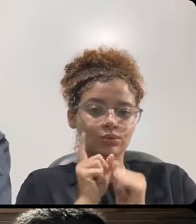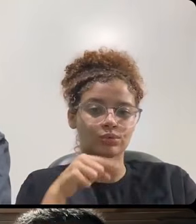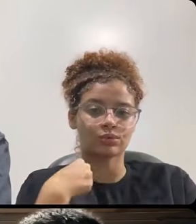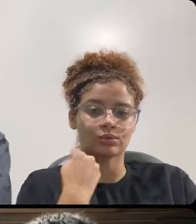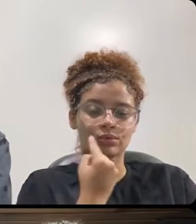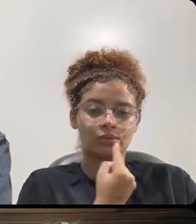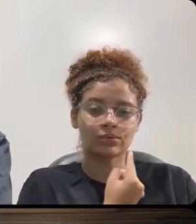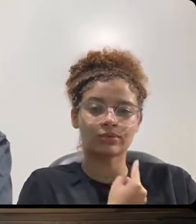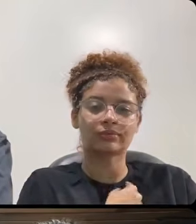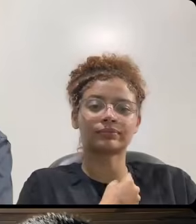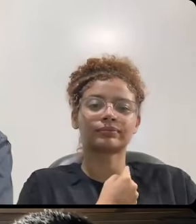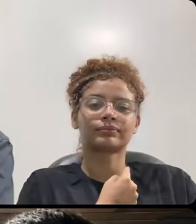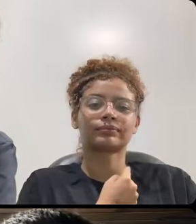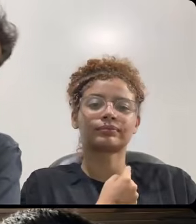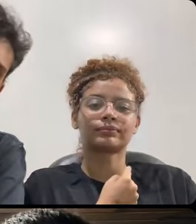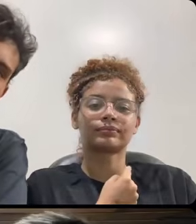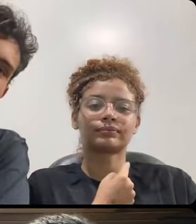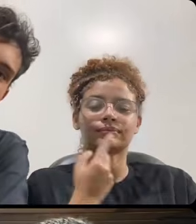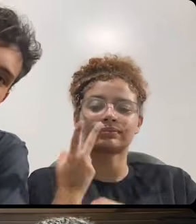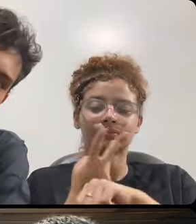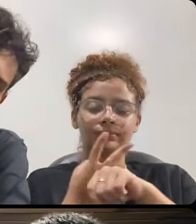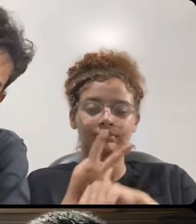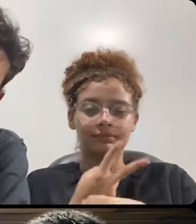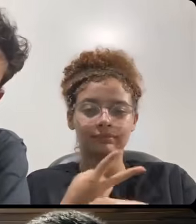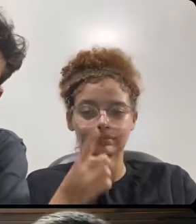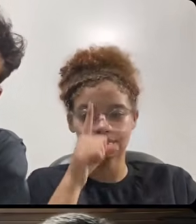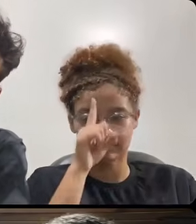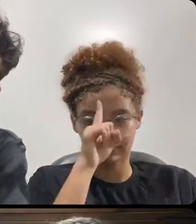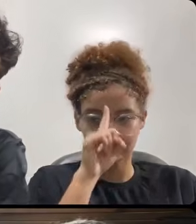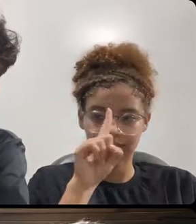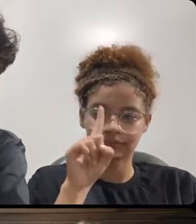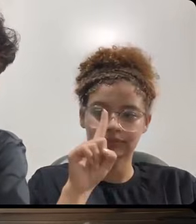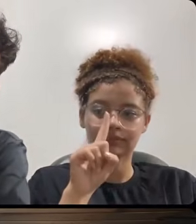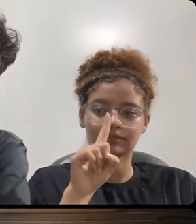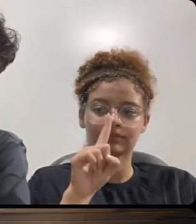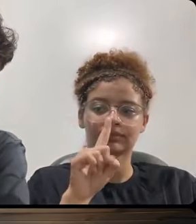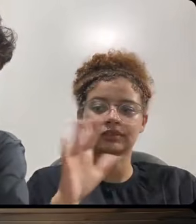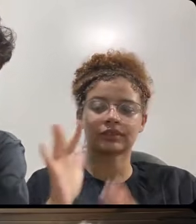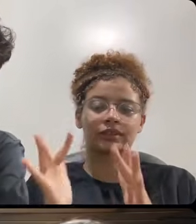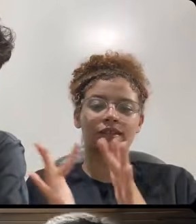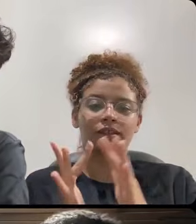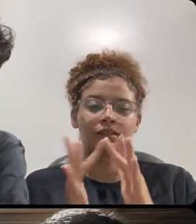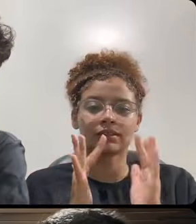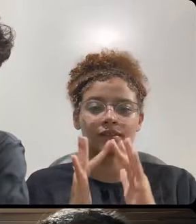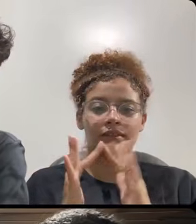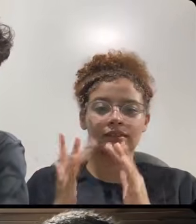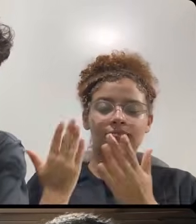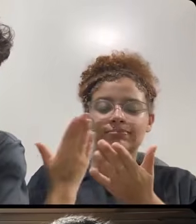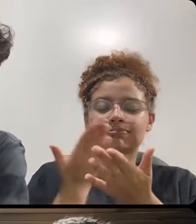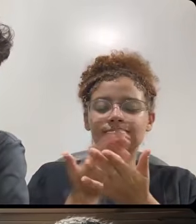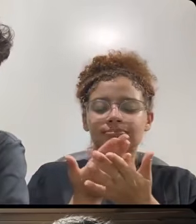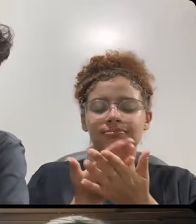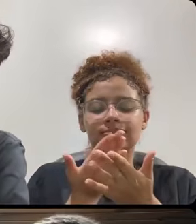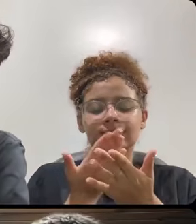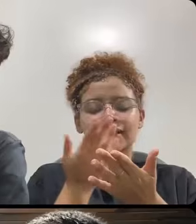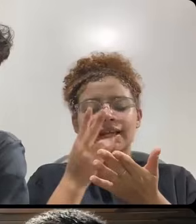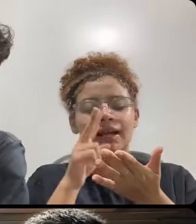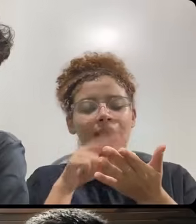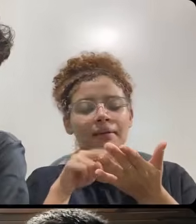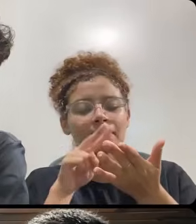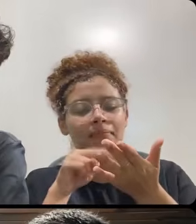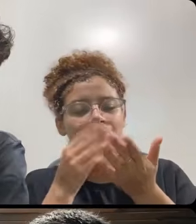né? A cada dia, né? Buscando a Deus e em relação à palavra, nós meditar, né? Meditar,